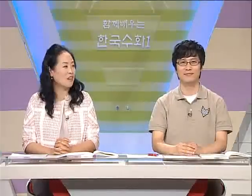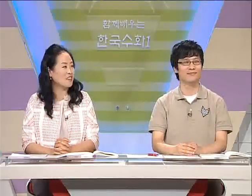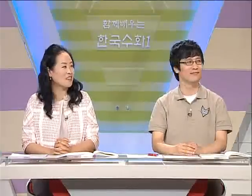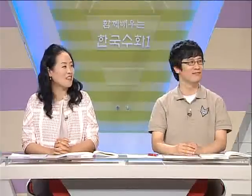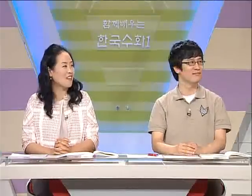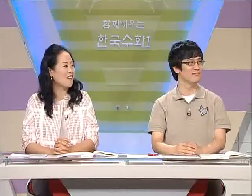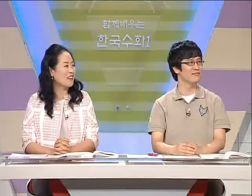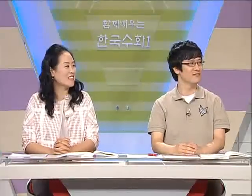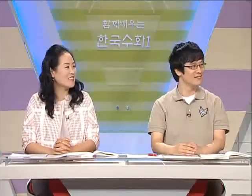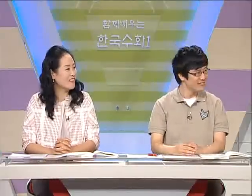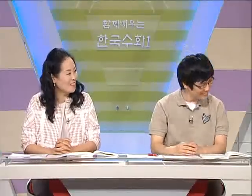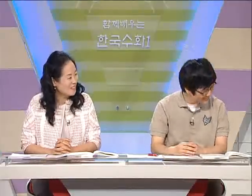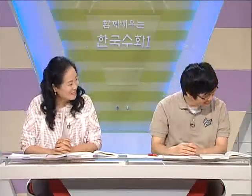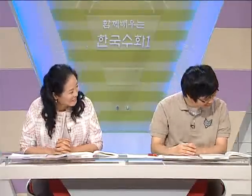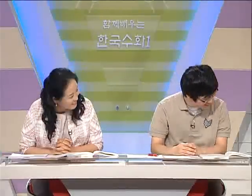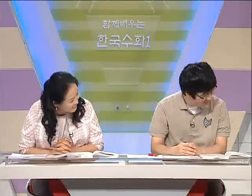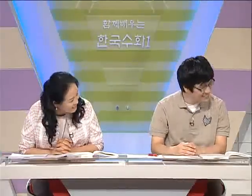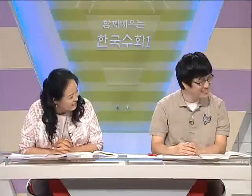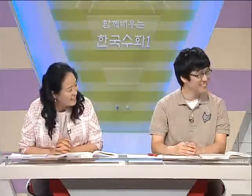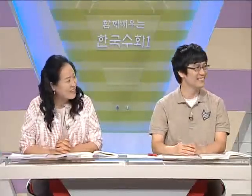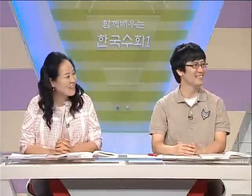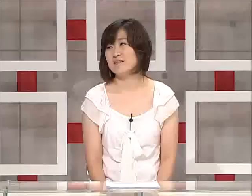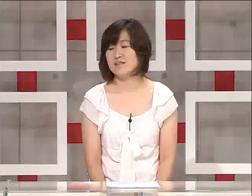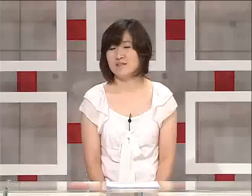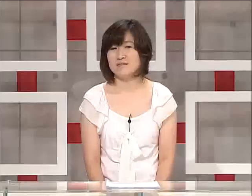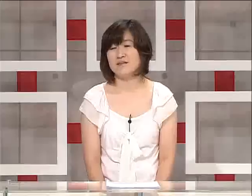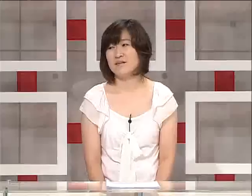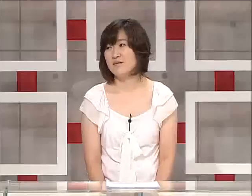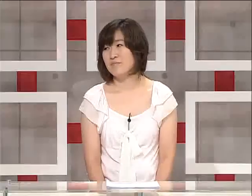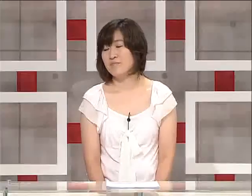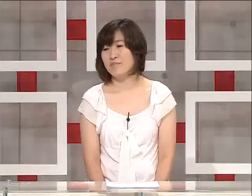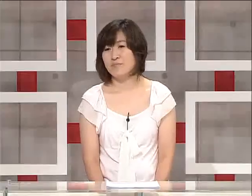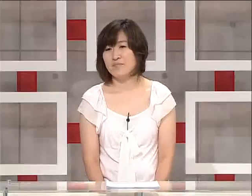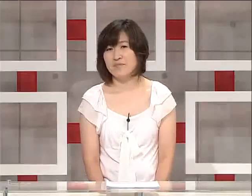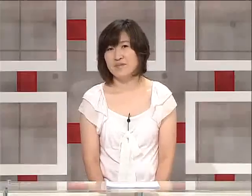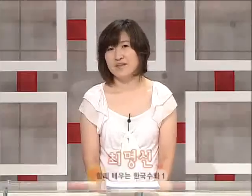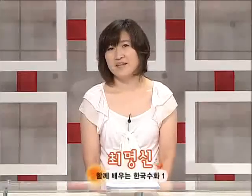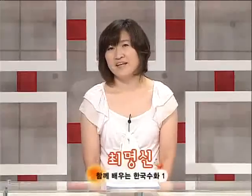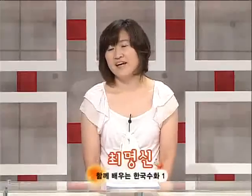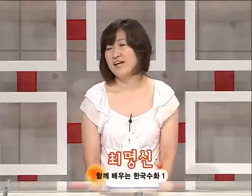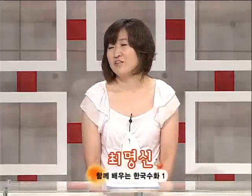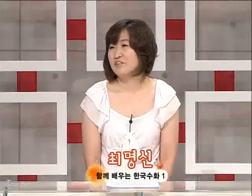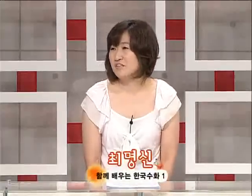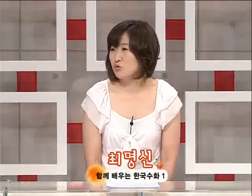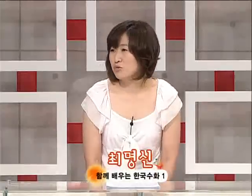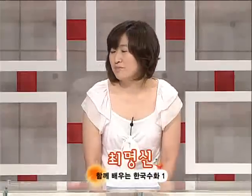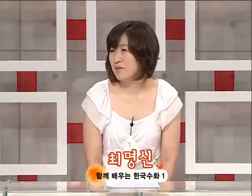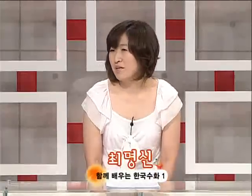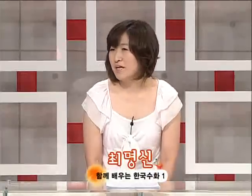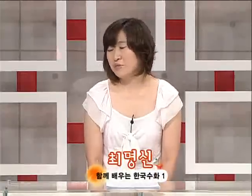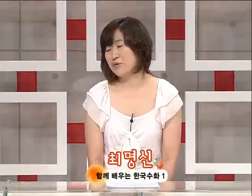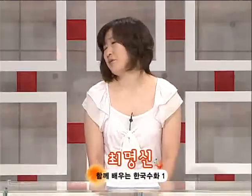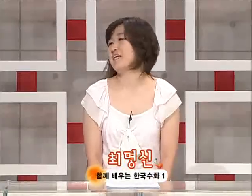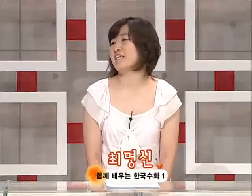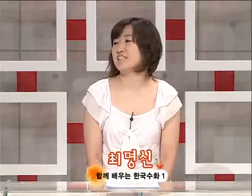계시는데요. 안녕하세요. 안녕하세요. 간단하게 자기소개 좀 부탁드리겠습니다. 저는 가리봉둥에 사는